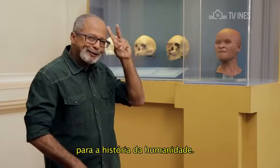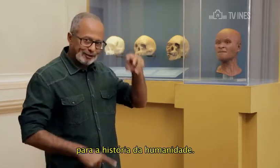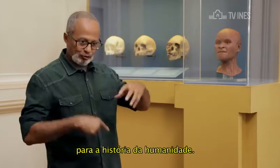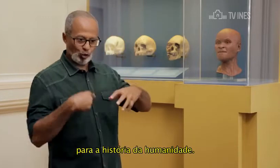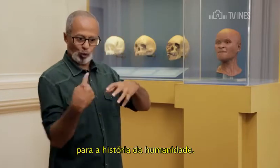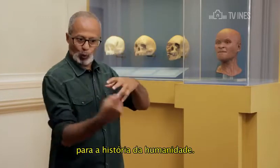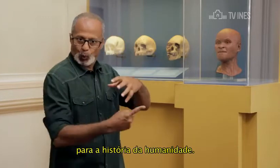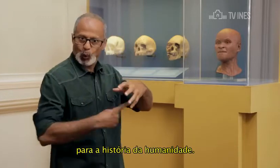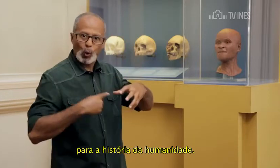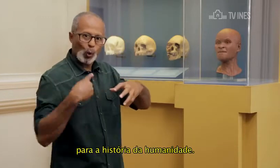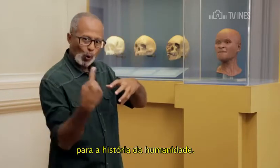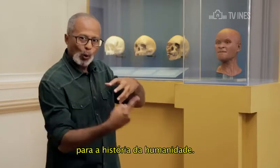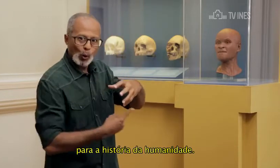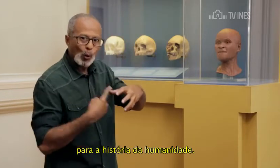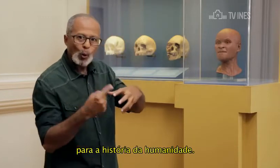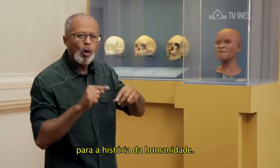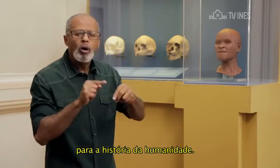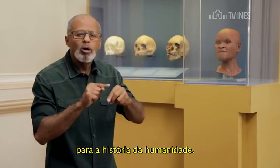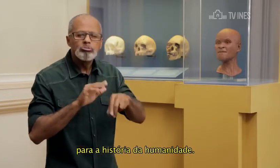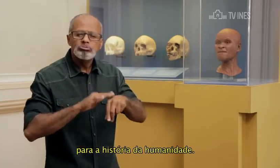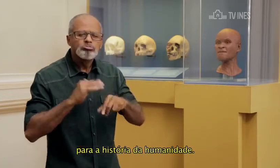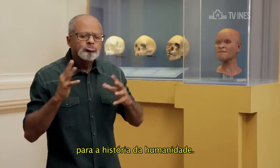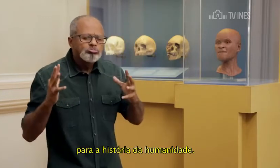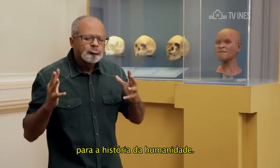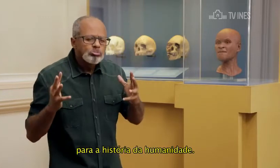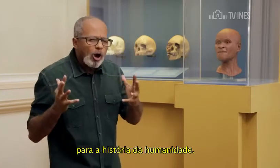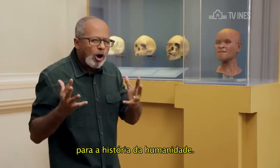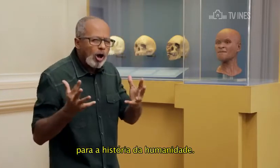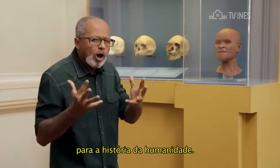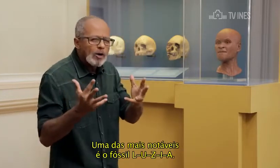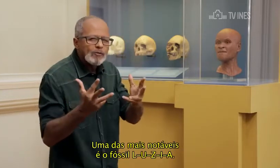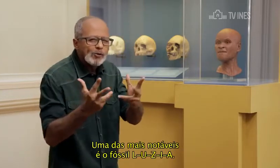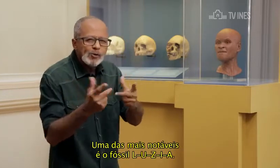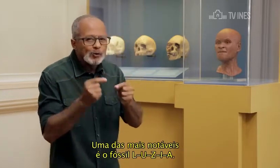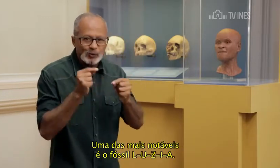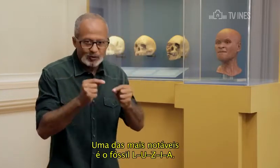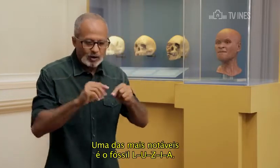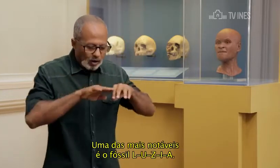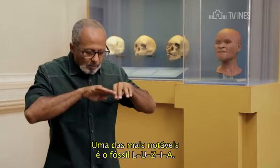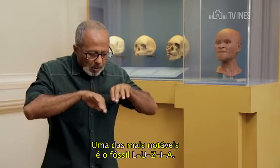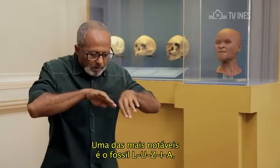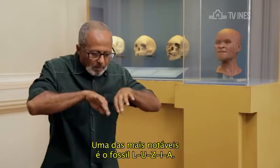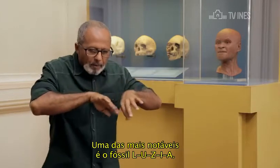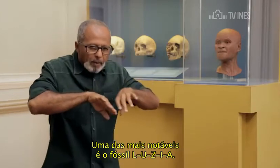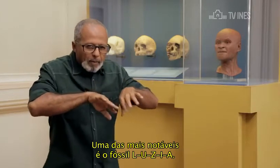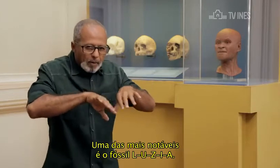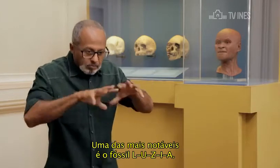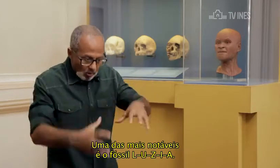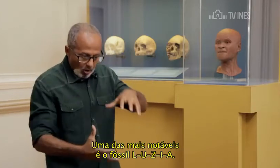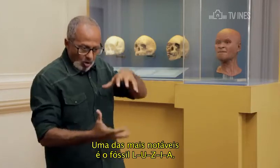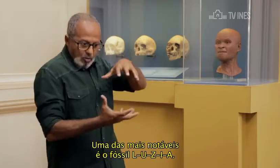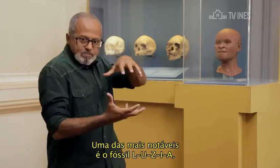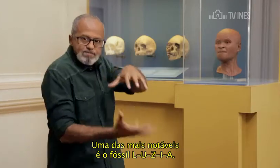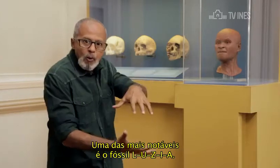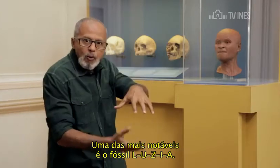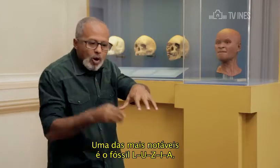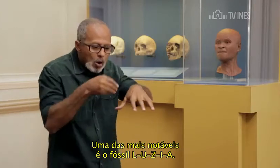da humanidade. Uma das mais notáveis é o